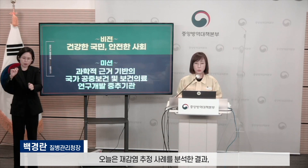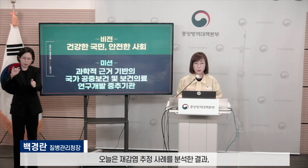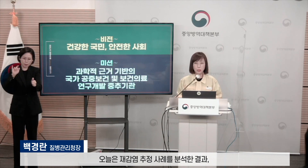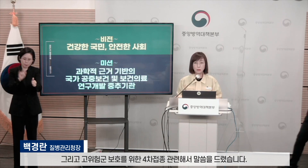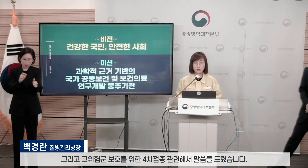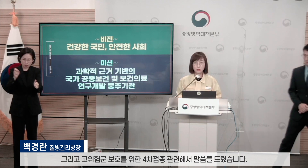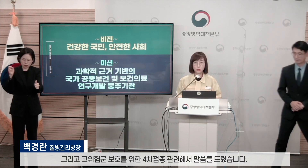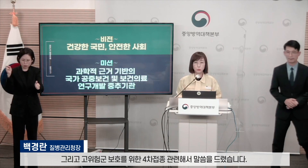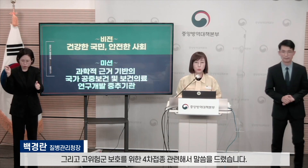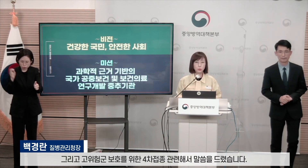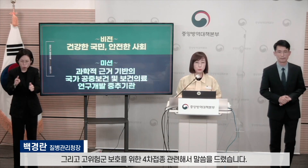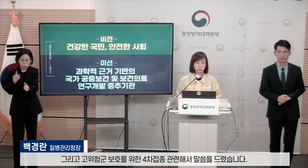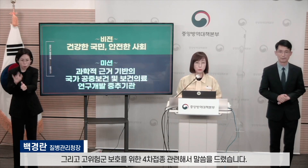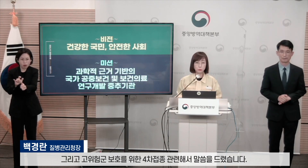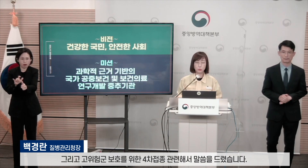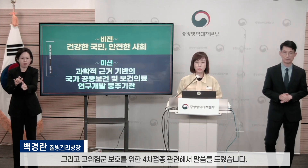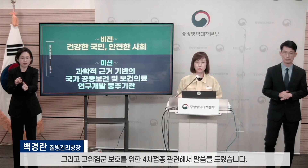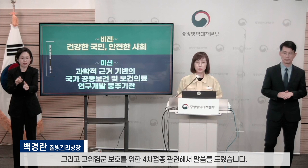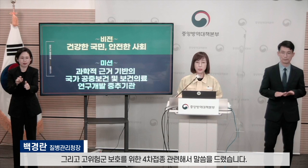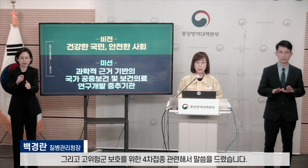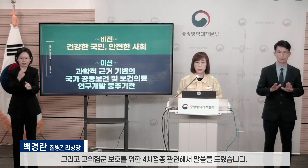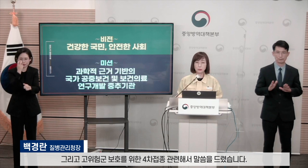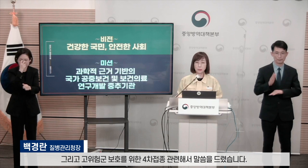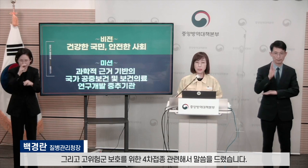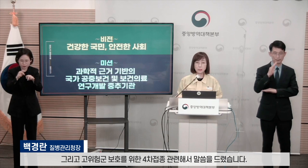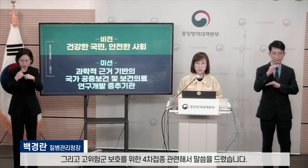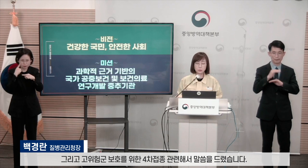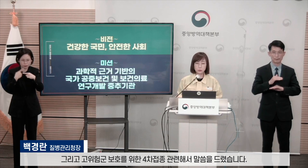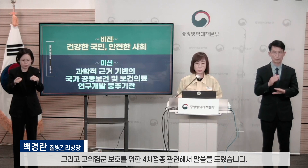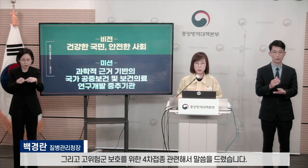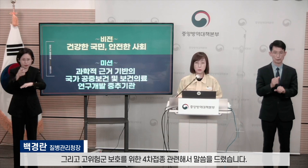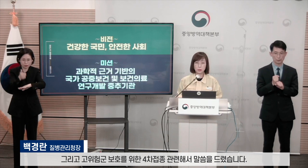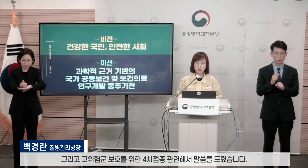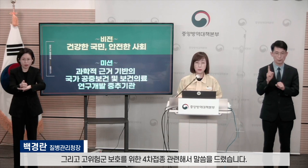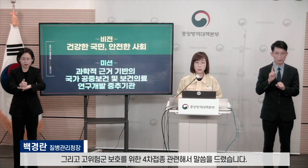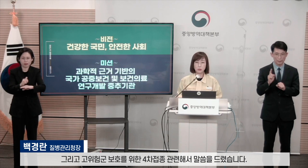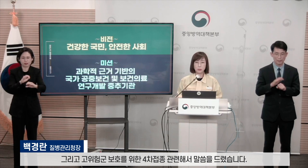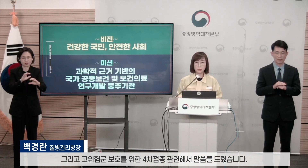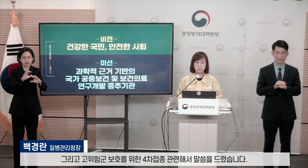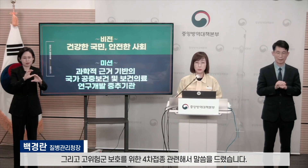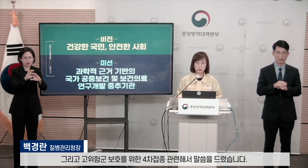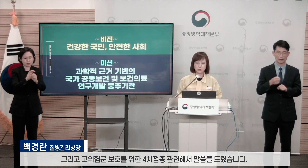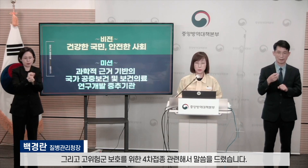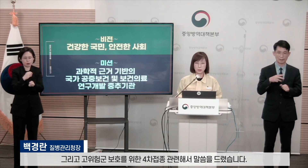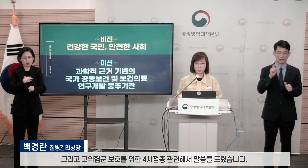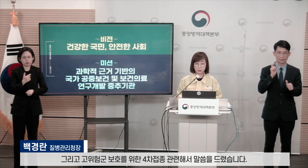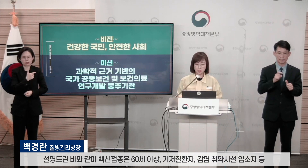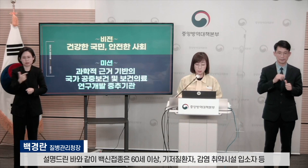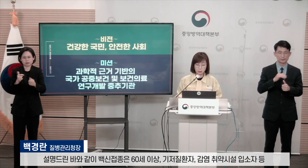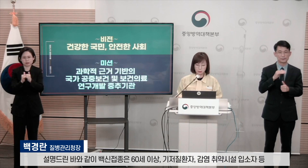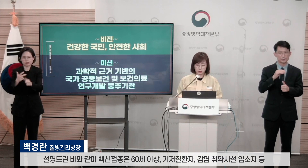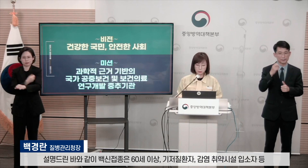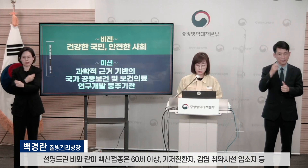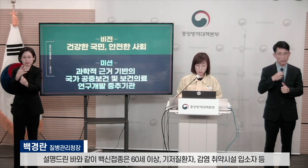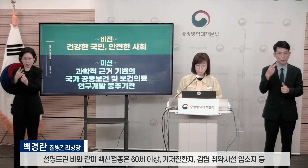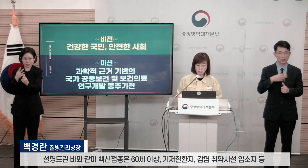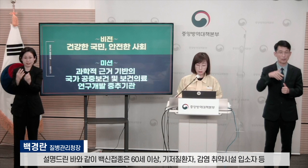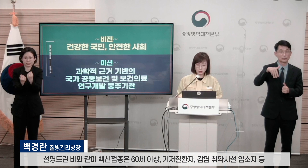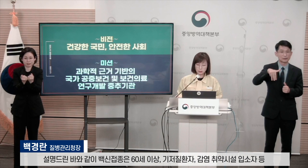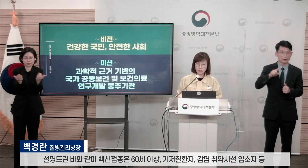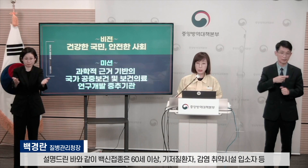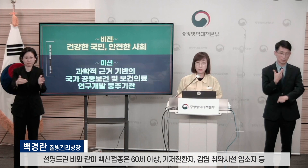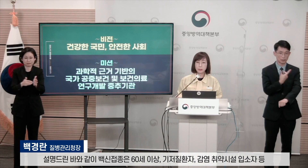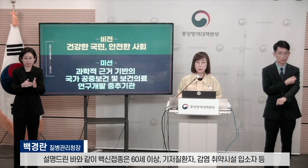분석한 결과 그리고 고위험군 보호를 위한 4차 접종 관련해서 말씀을 드렸습니다. 설명드린